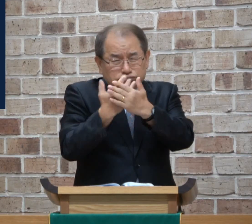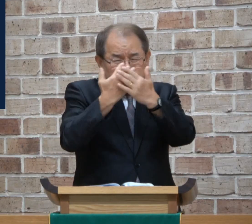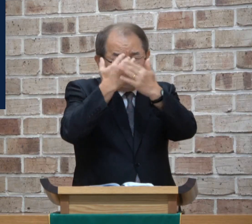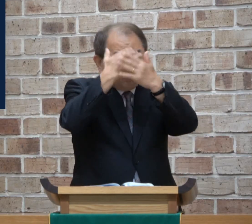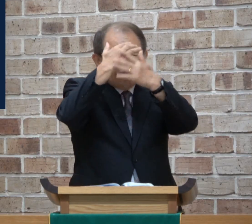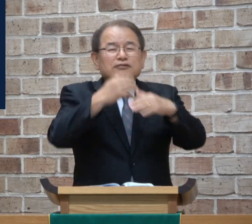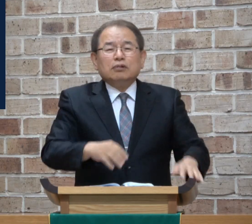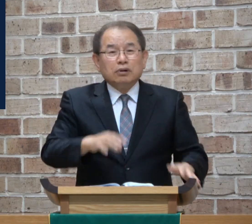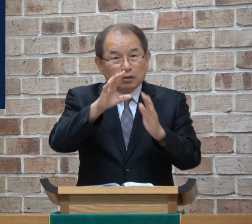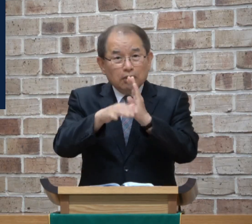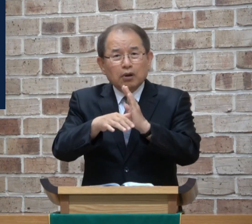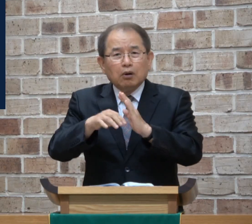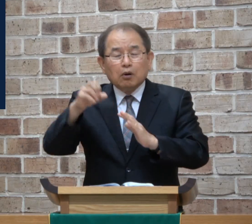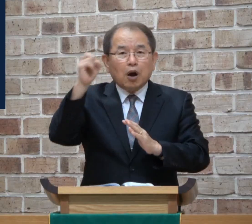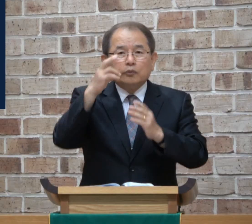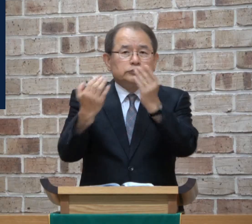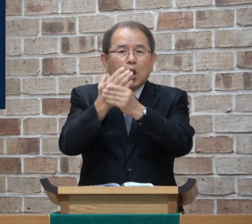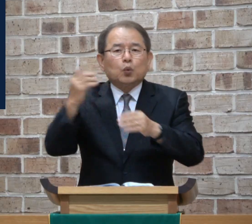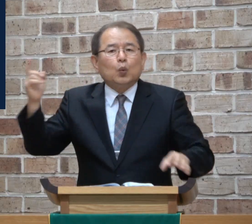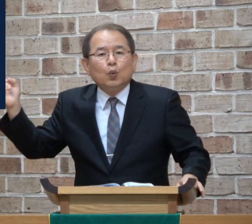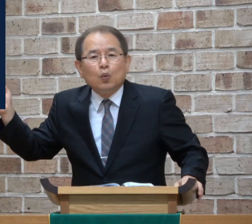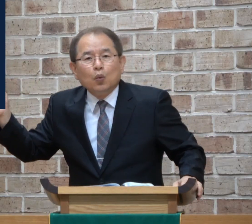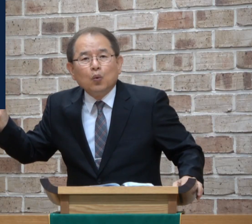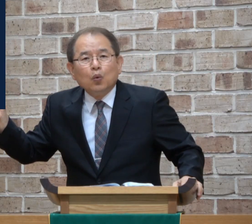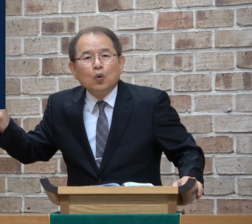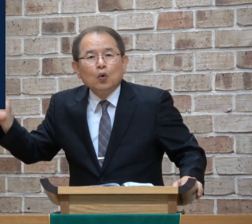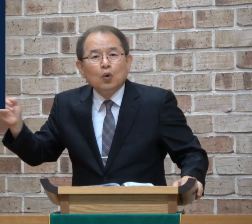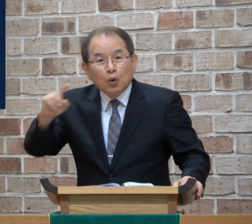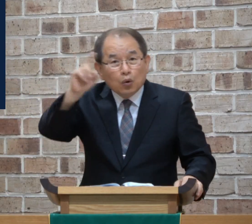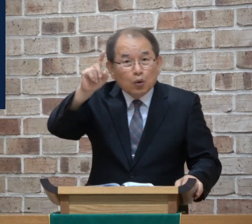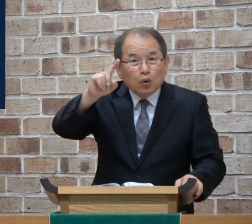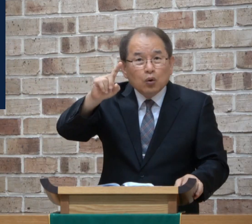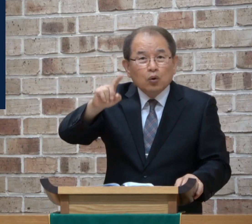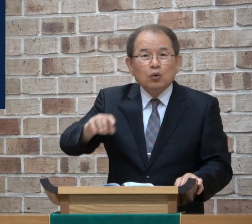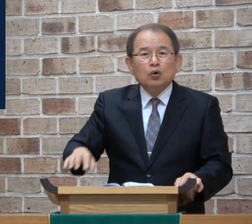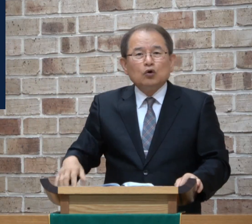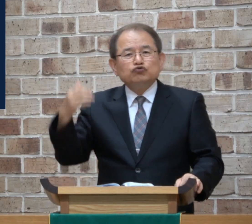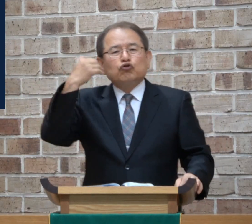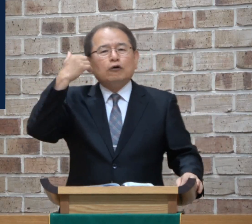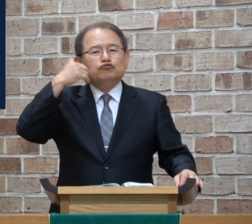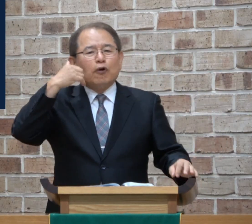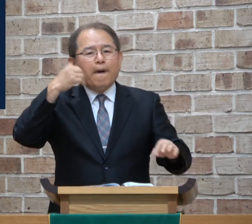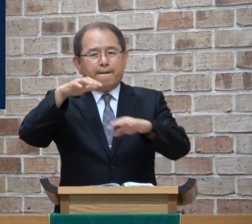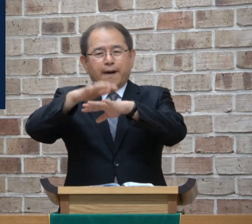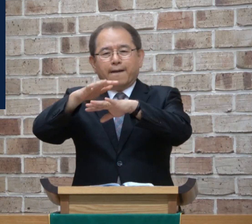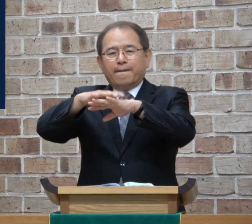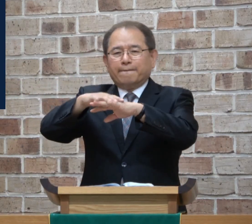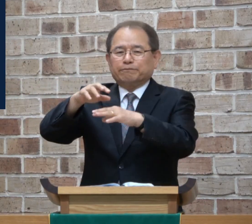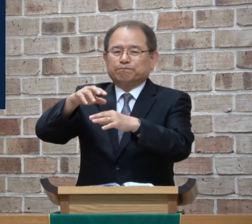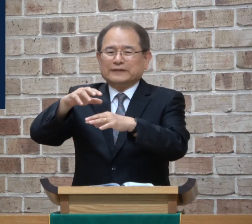사역을 이루어갔습니다. 그런데 잘 가다가 갑자기 한 가지 일이 일어났습니다.